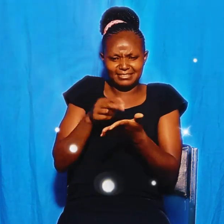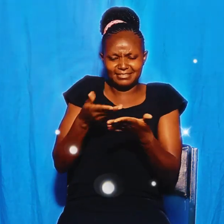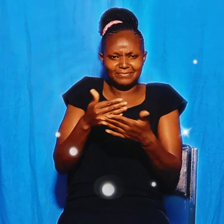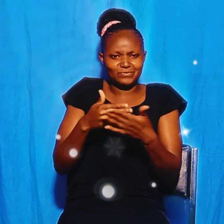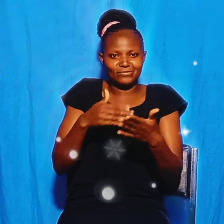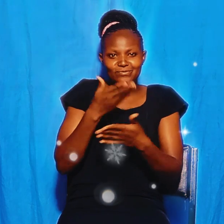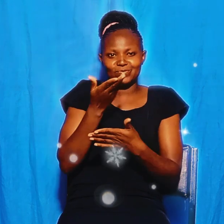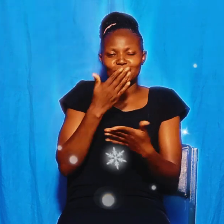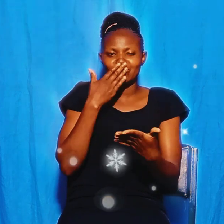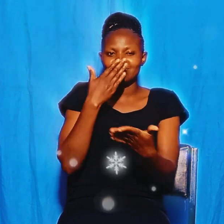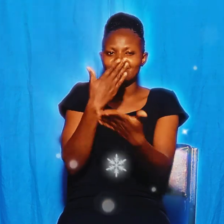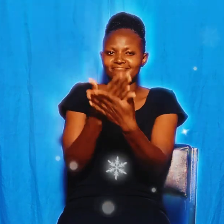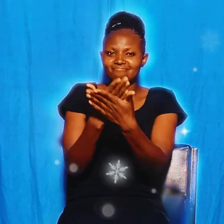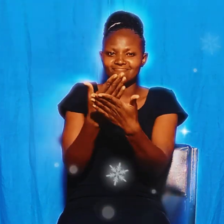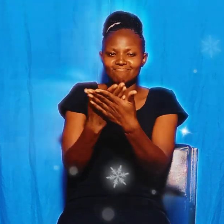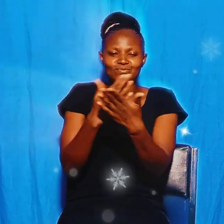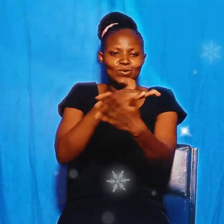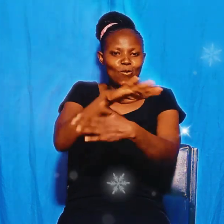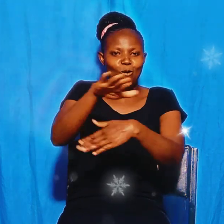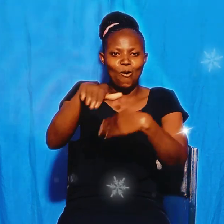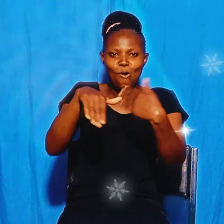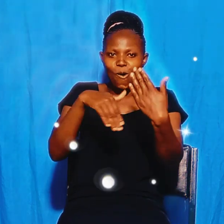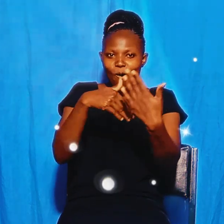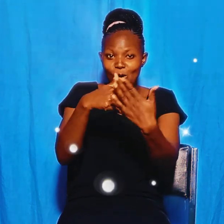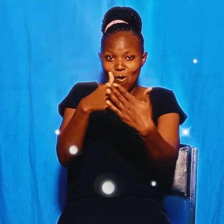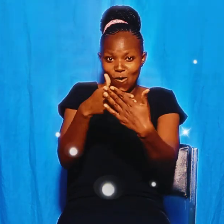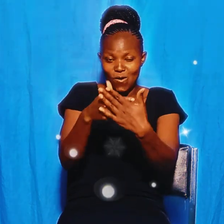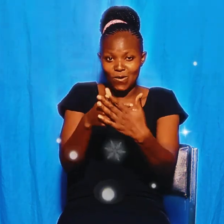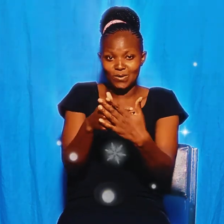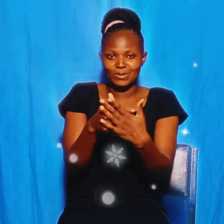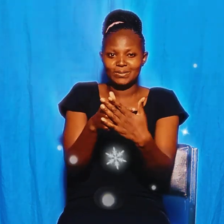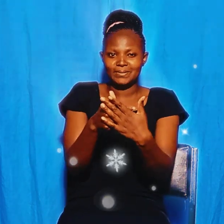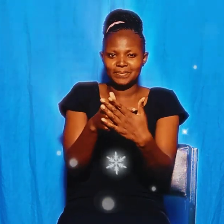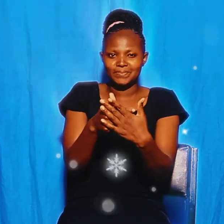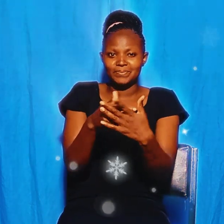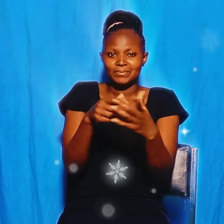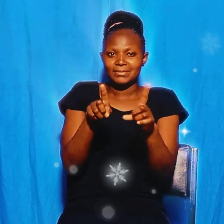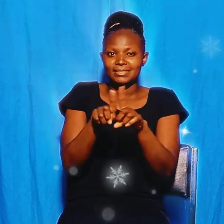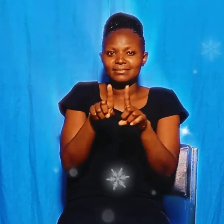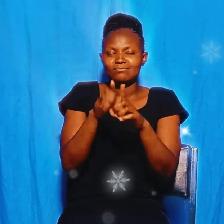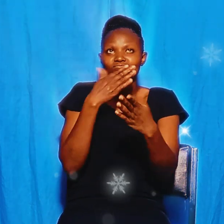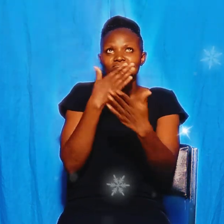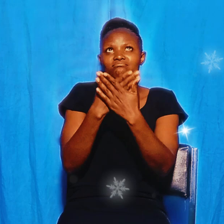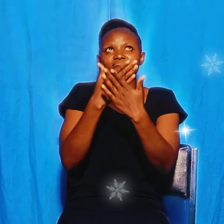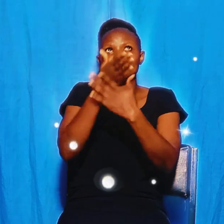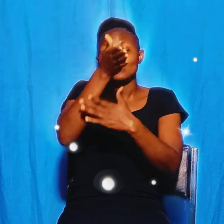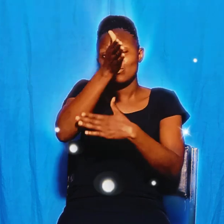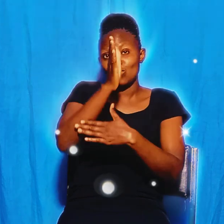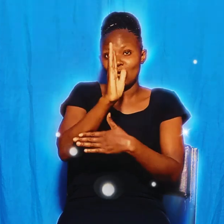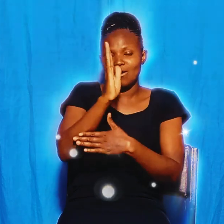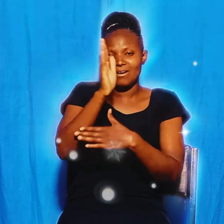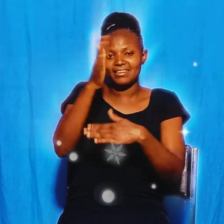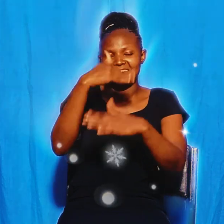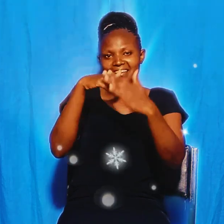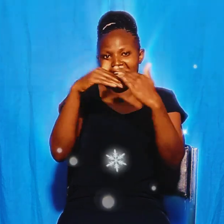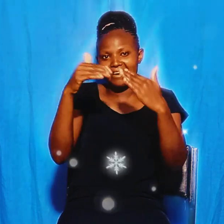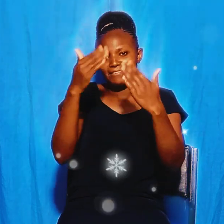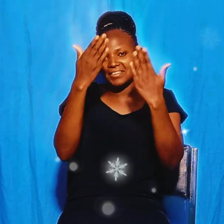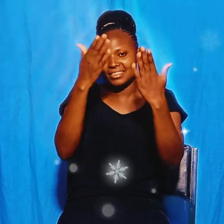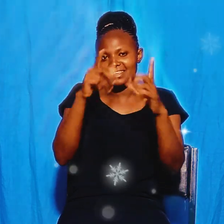mgea mubea amwe wanthe, na munomono kula kuingai kuitu wa itune na asi makwa.